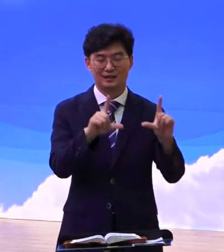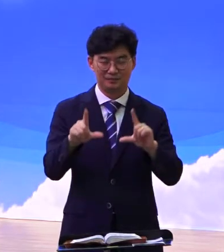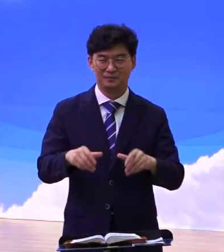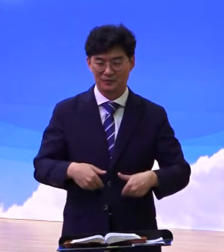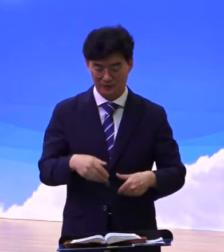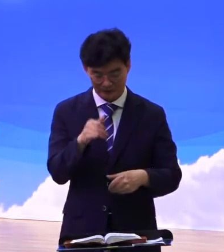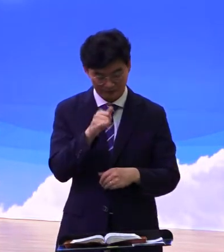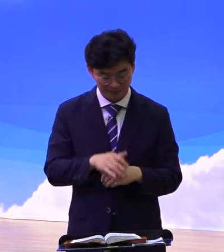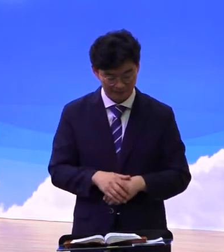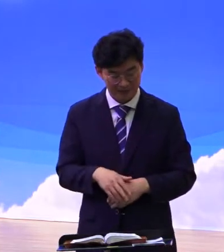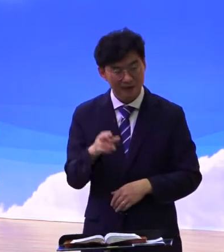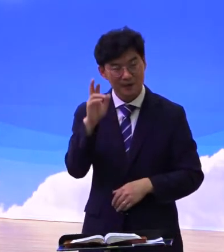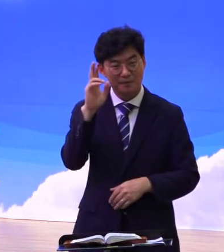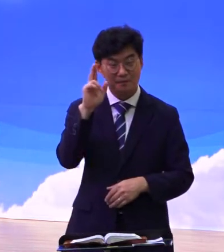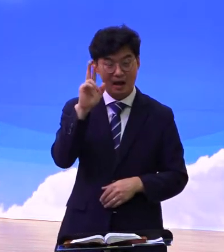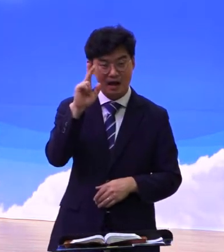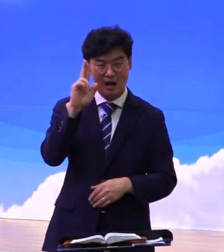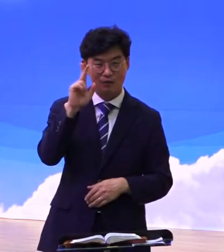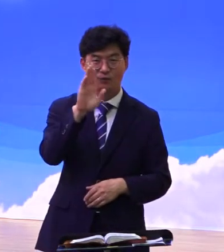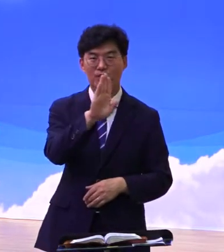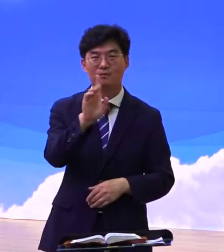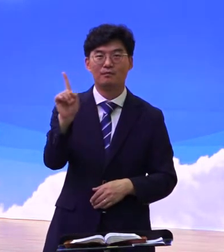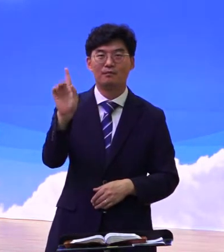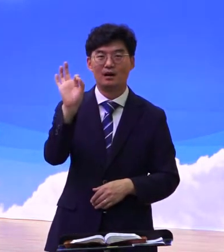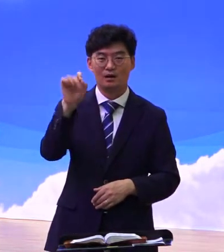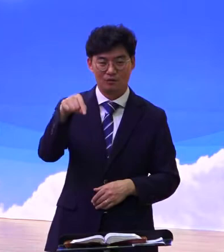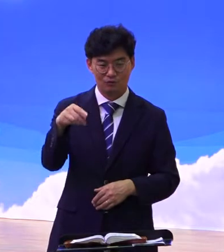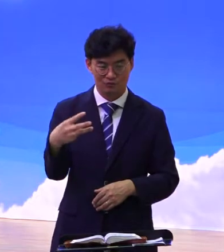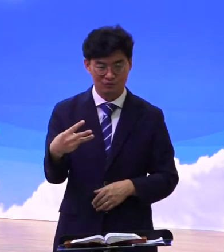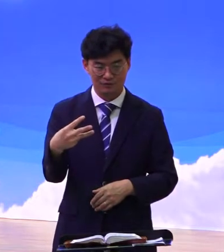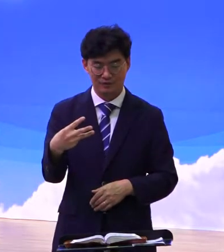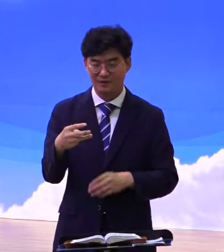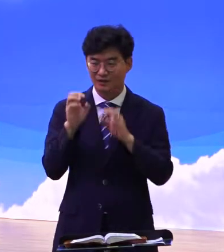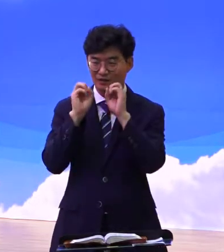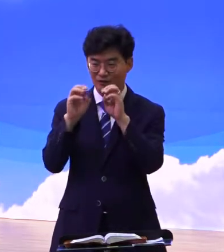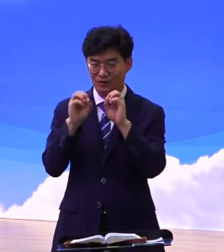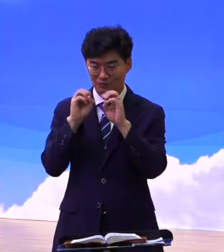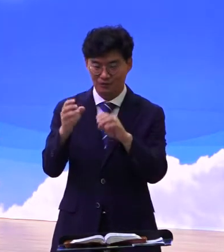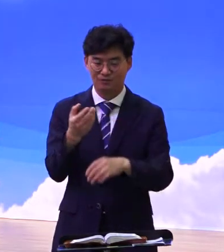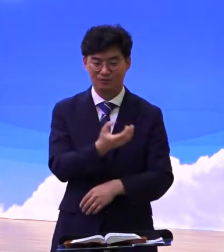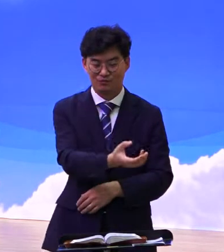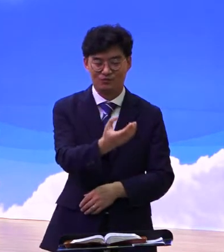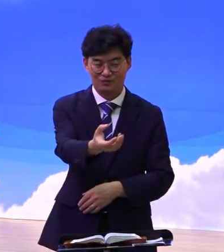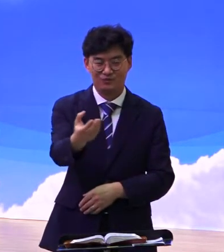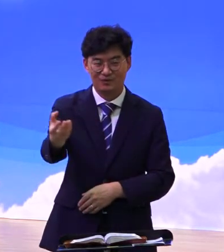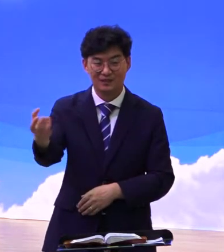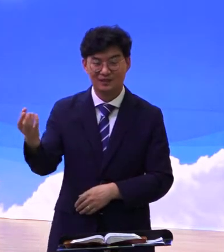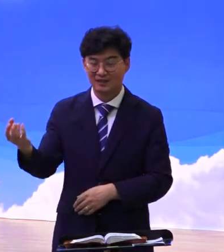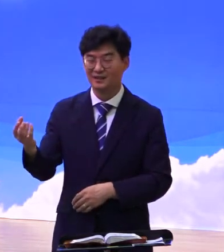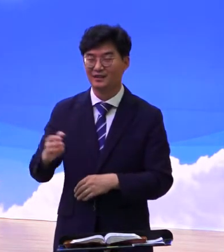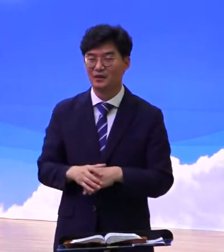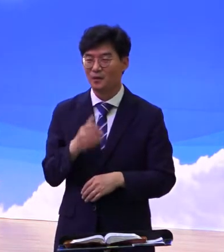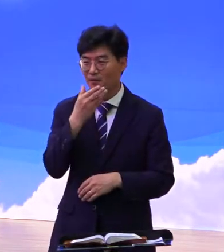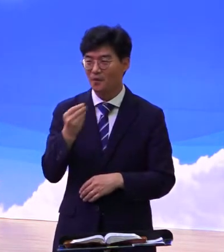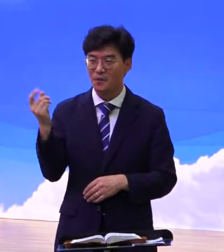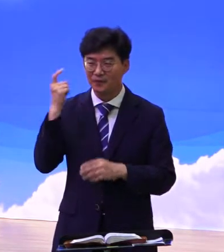바울이 전도여행을 다녔죠. 정말 세상 한가운데를 치열하게 다니면서 복음을